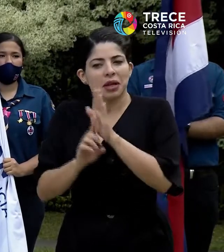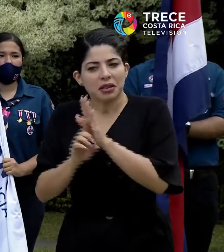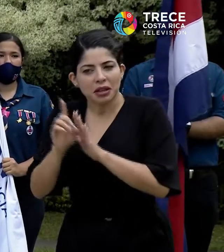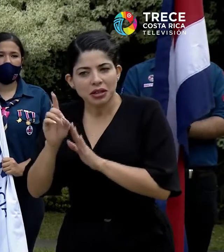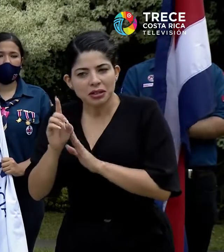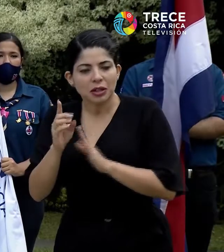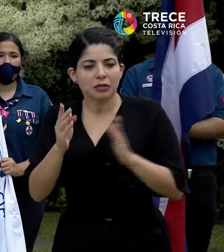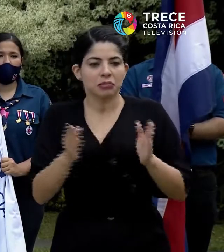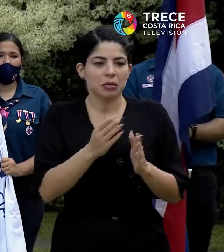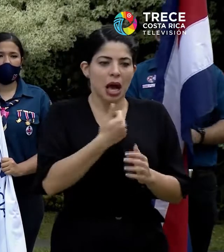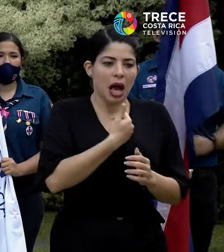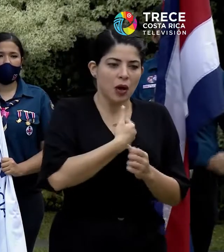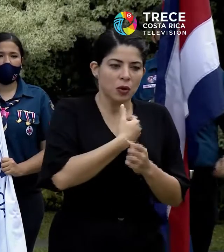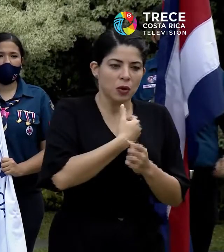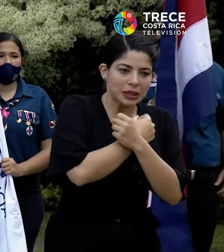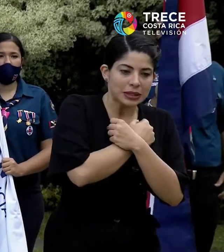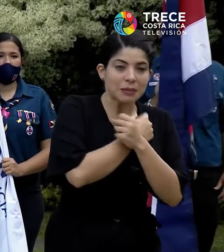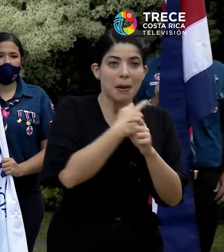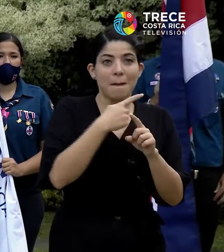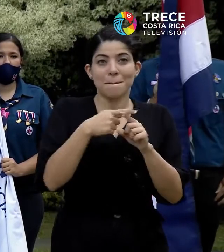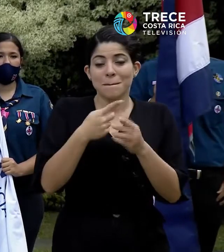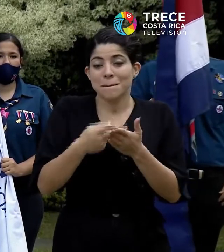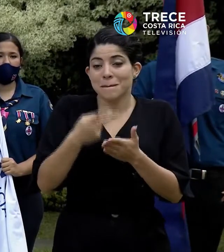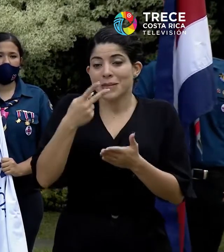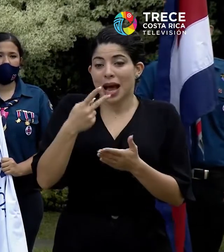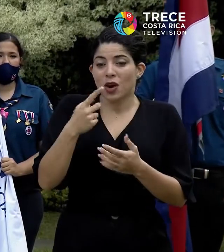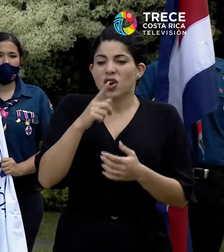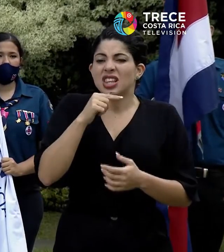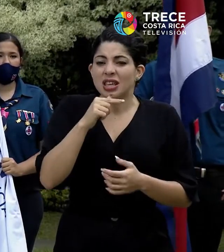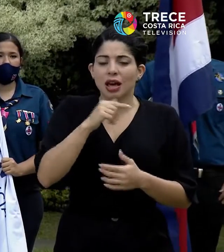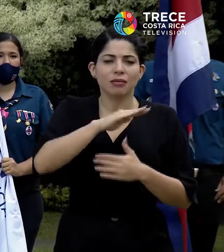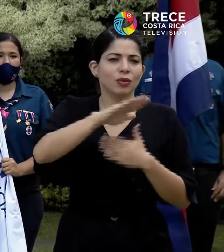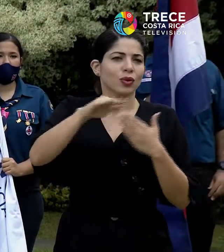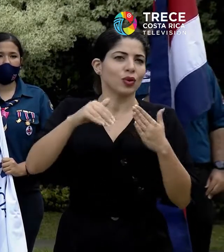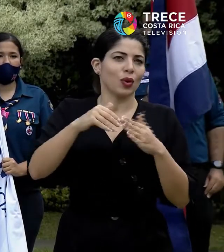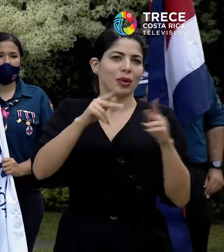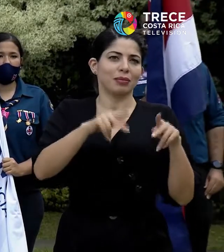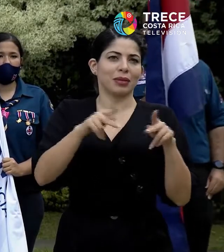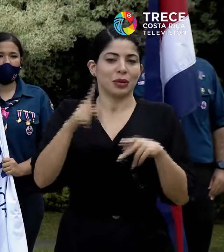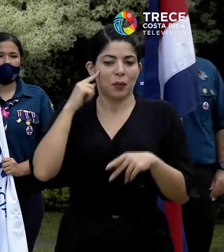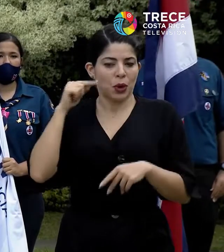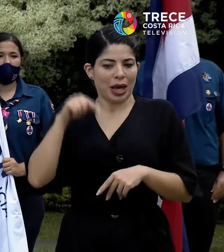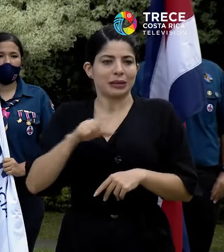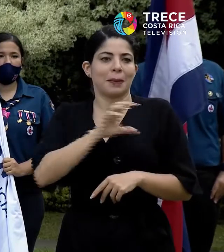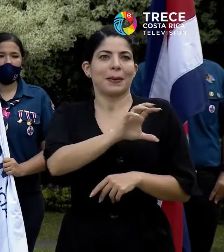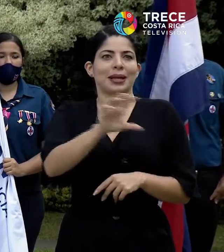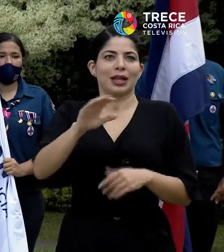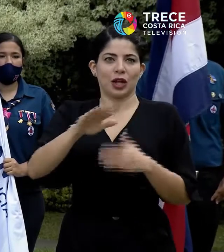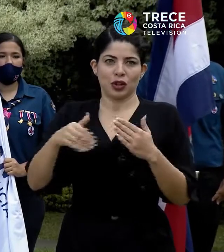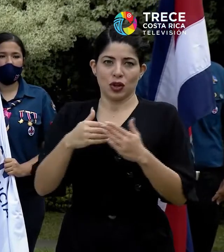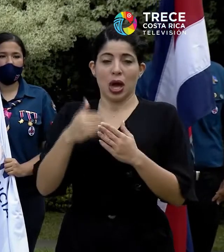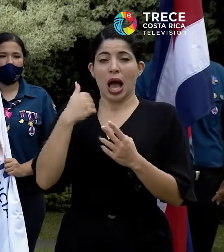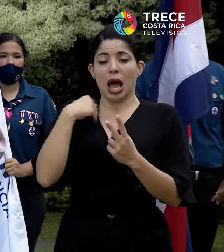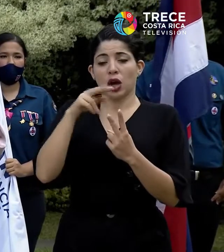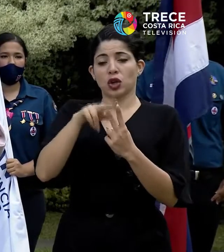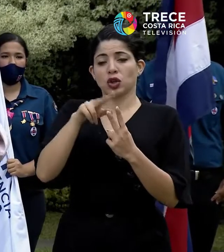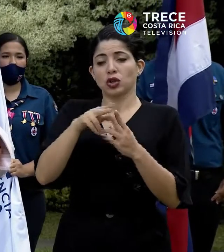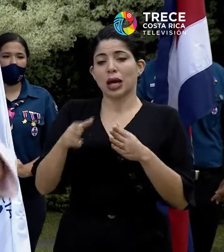la autoestima y el valor de todas las personas a las que pertenece. Cierro poniendo en valor dos caminos de